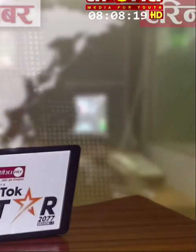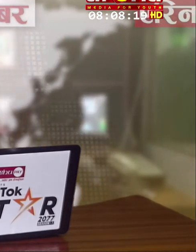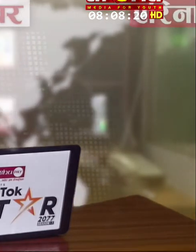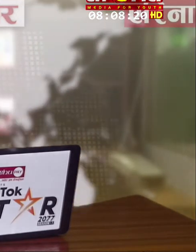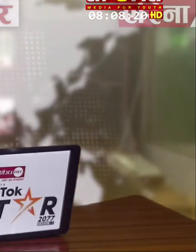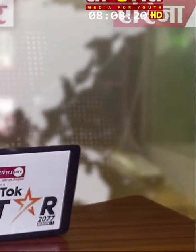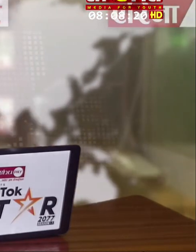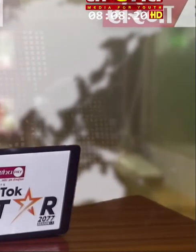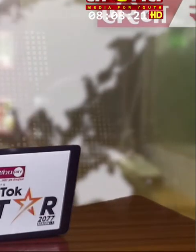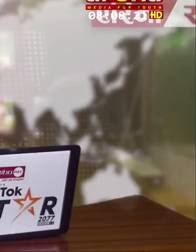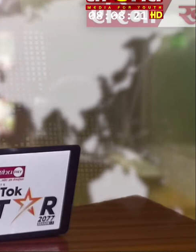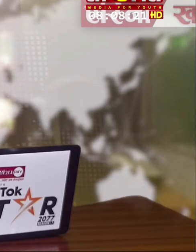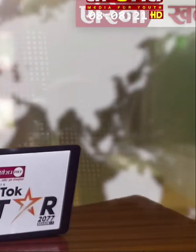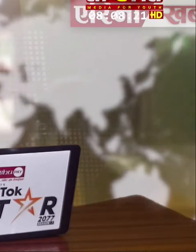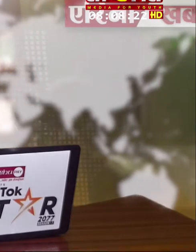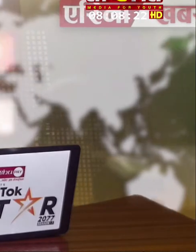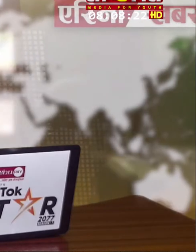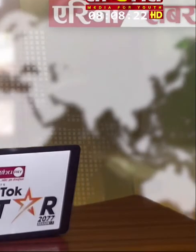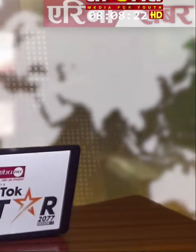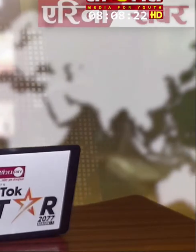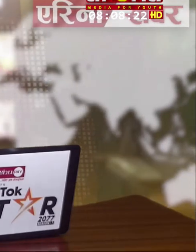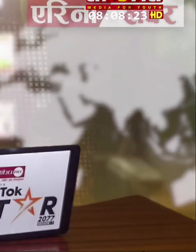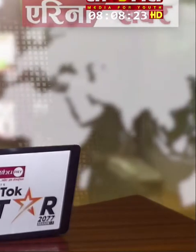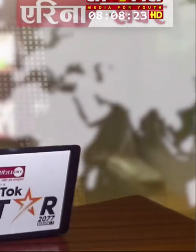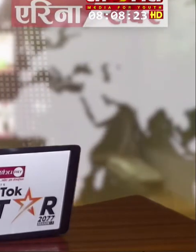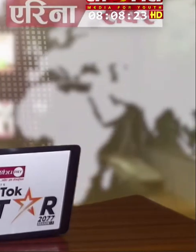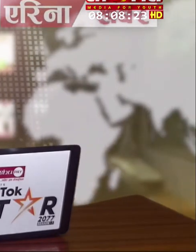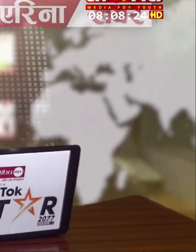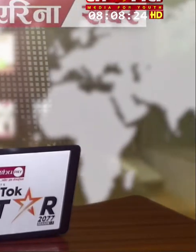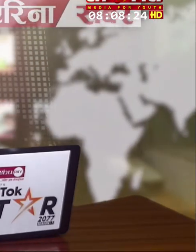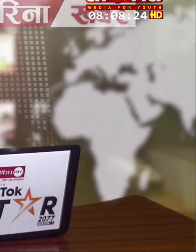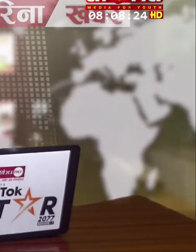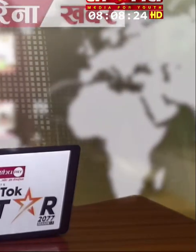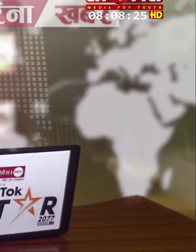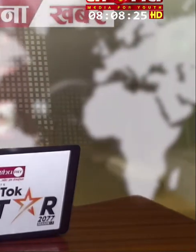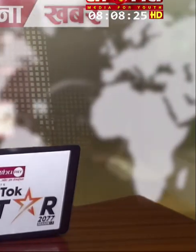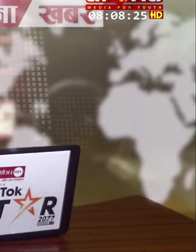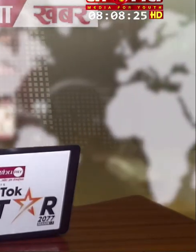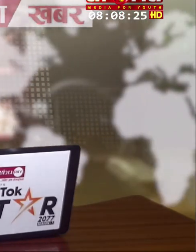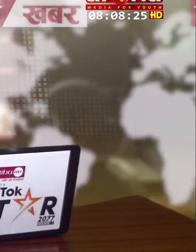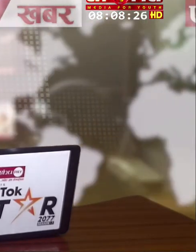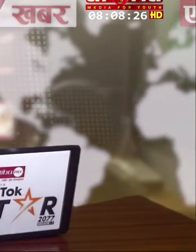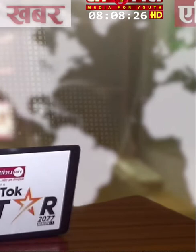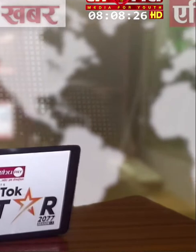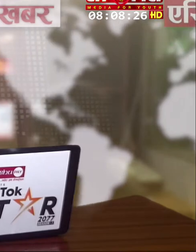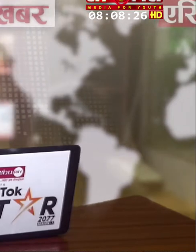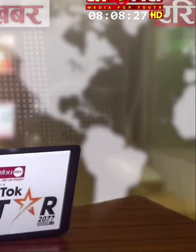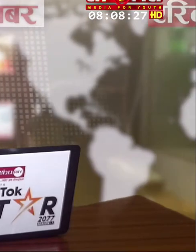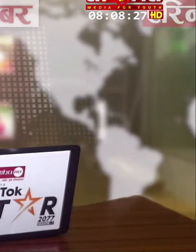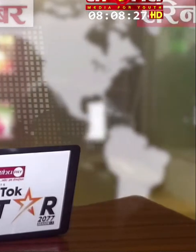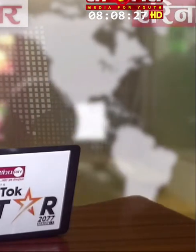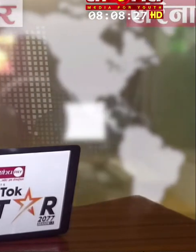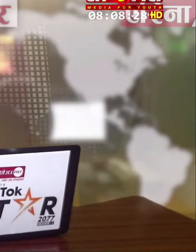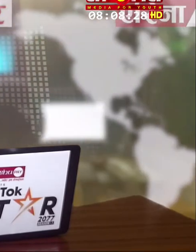प्रयोगशालाको नतिजाका आधारमा 279 जनामा बुधबार संक्रमण पुष्टि भएको स्वास्थ्य मन्त्रालयका प्रवक्ता डाक्टर जागेश्वर